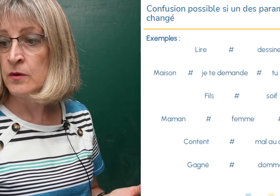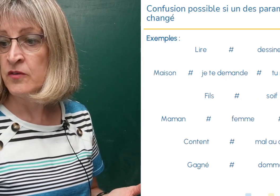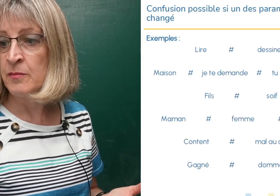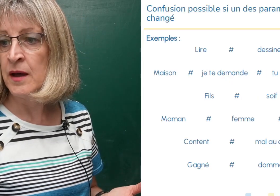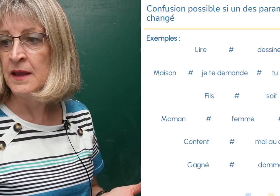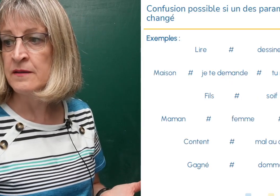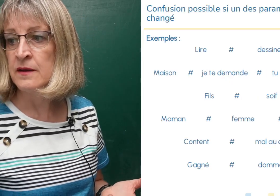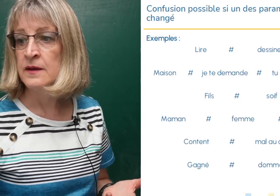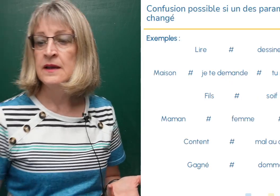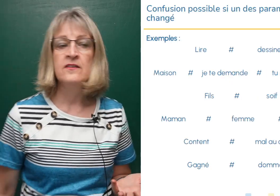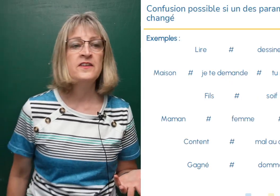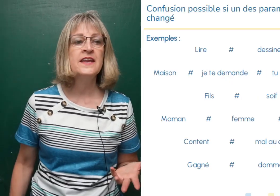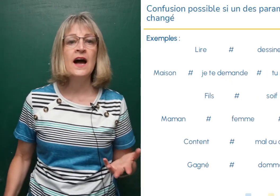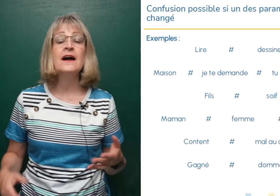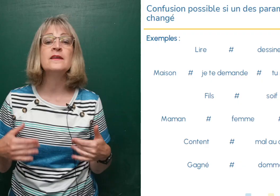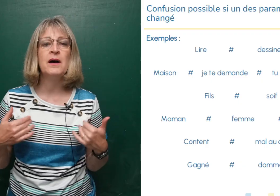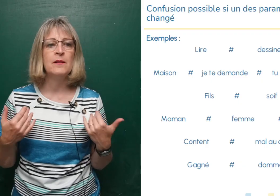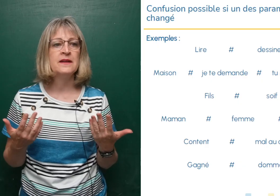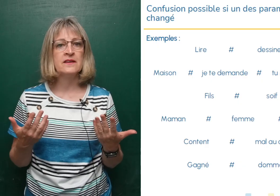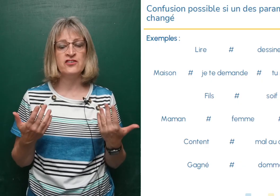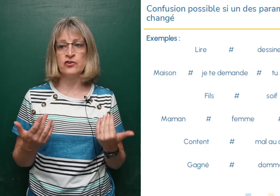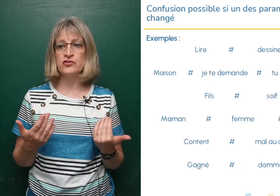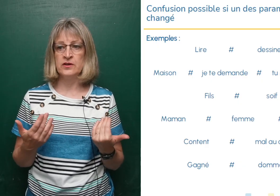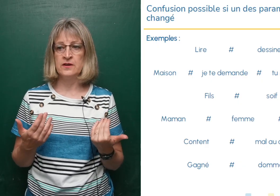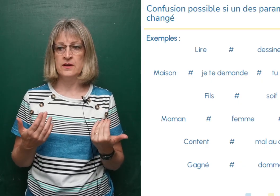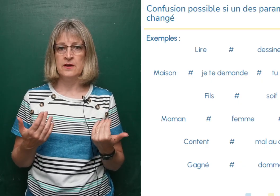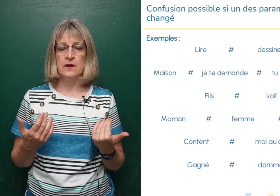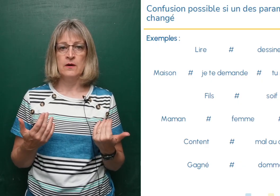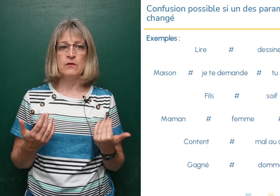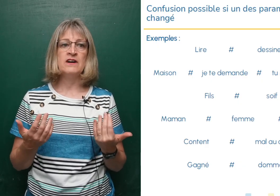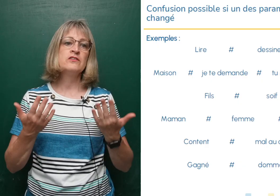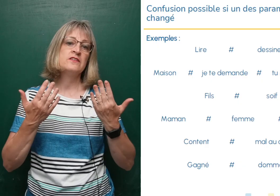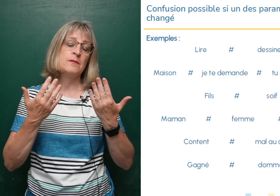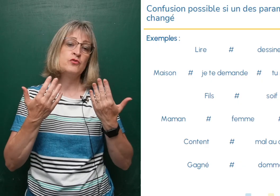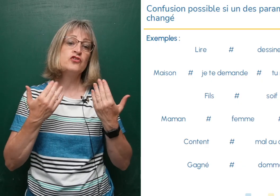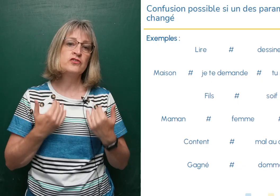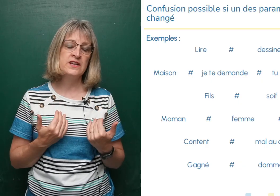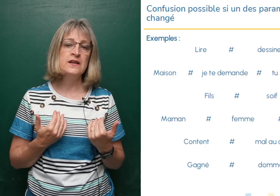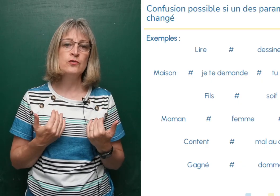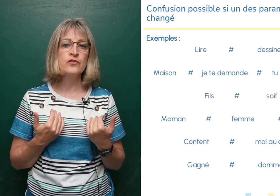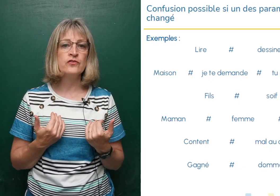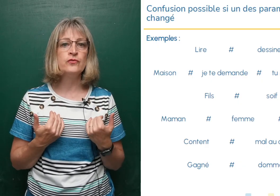ces paramètres, s'il y a un des paramètres qui change, ça peut changer le sens du